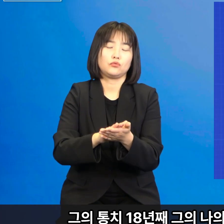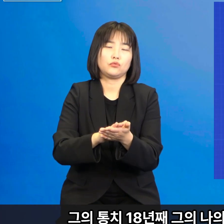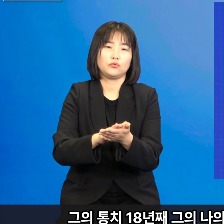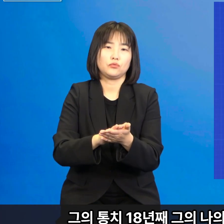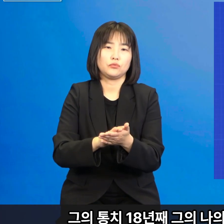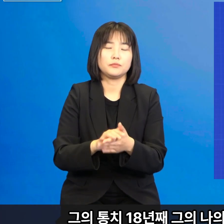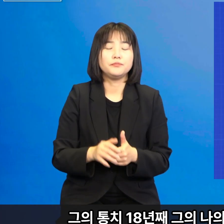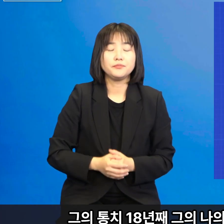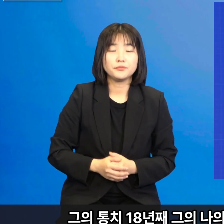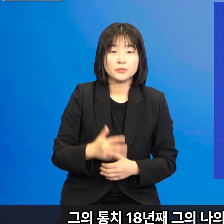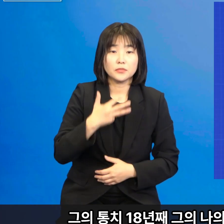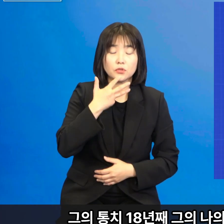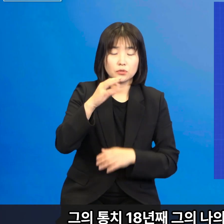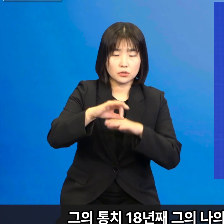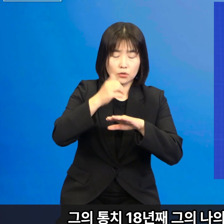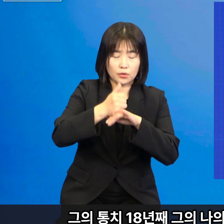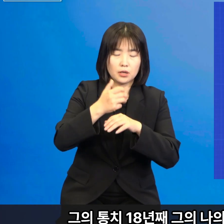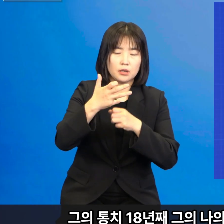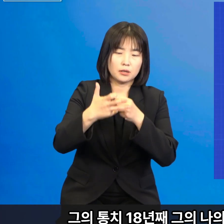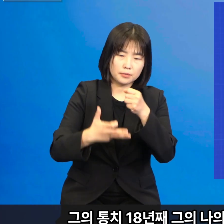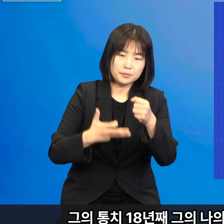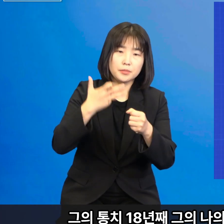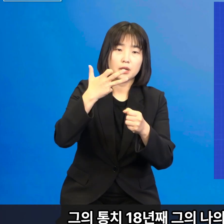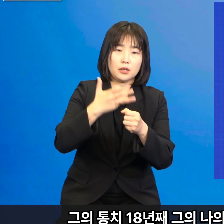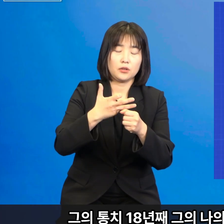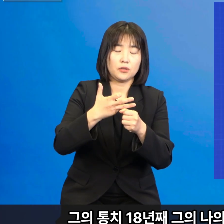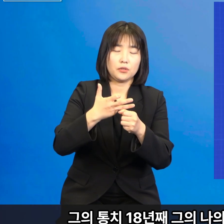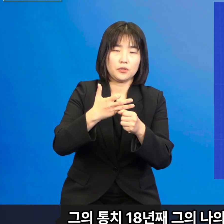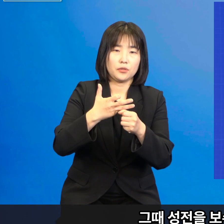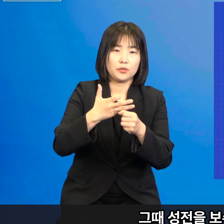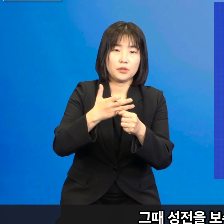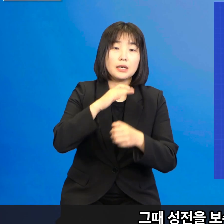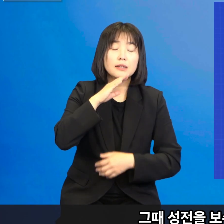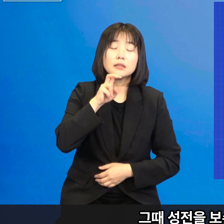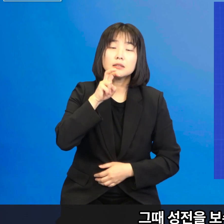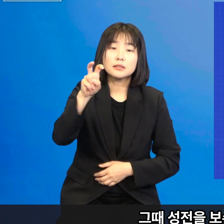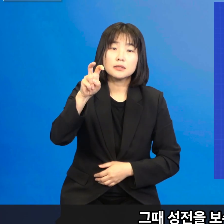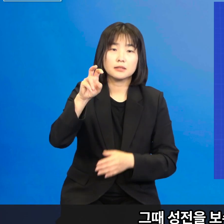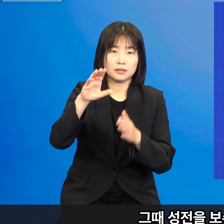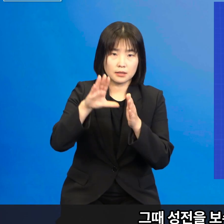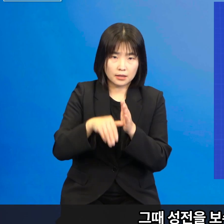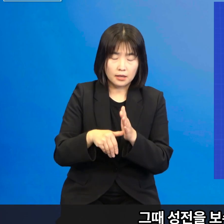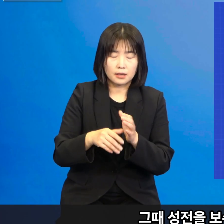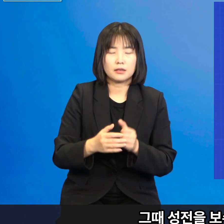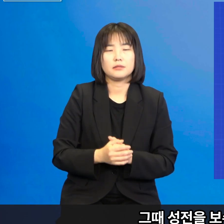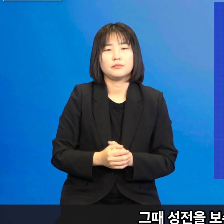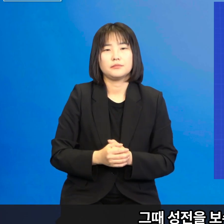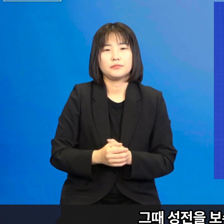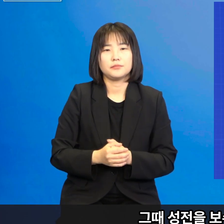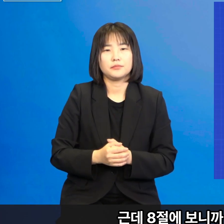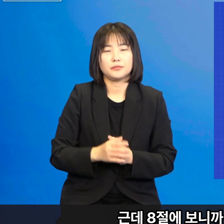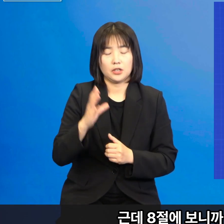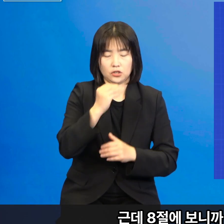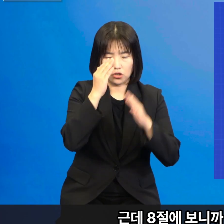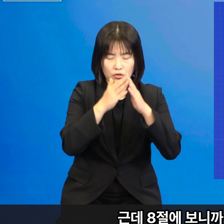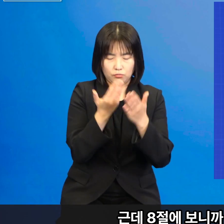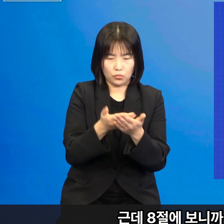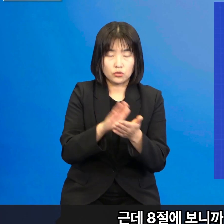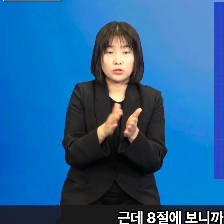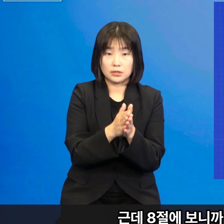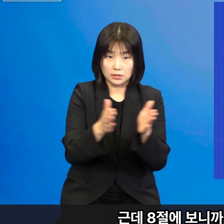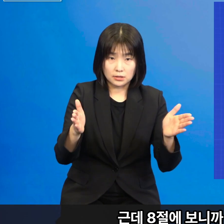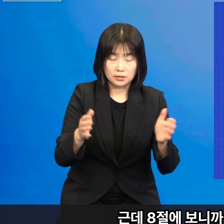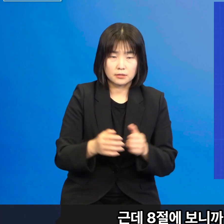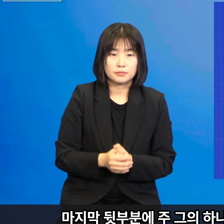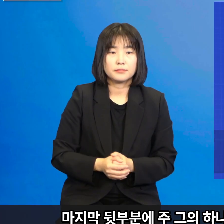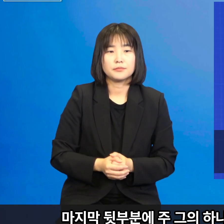통치 18년째, 그의 나이 26살, 여전히 청년의 나이죠. 그때 성전을 보수하기 시작해요. 그런데 8절에